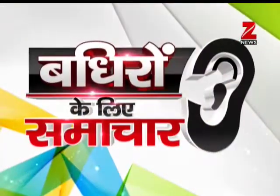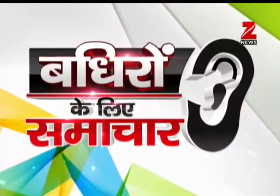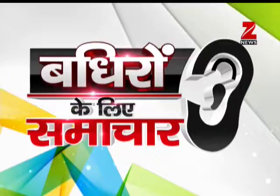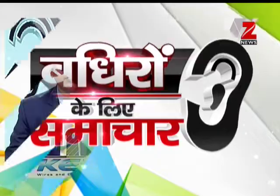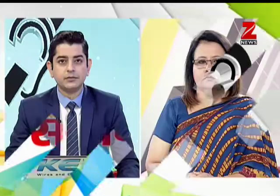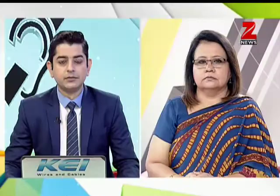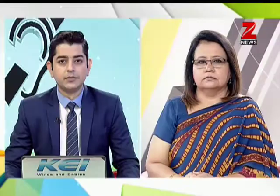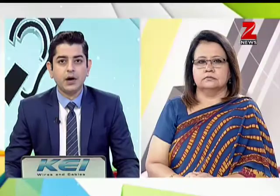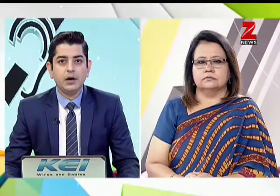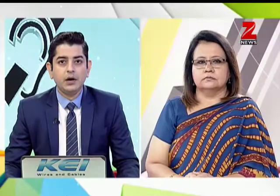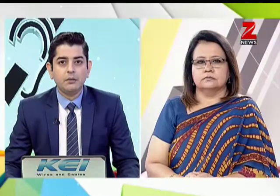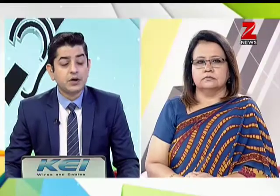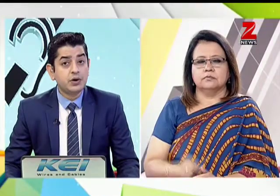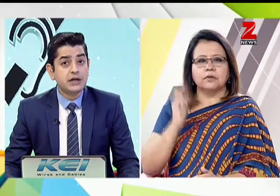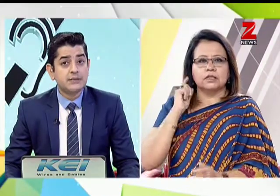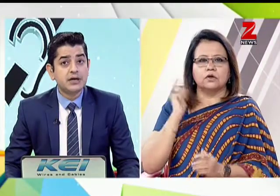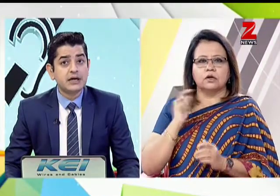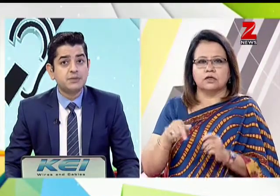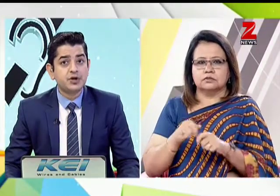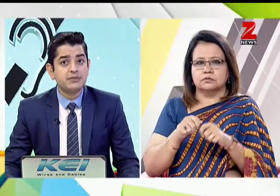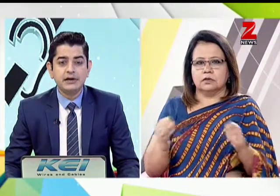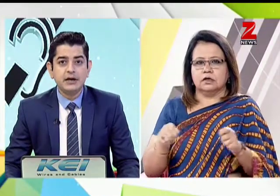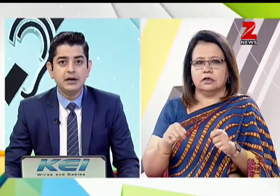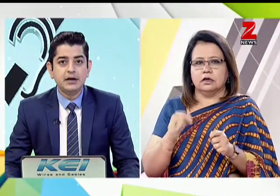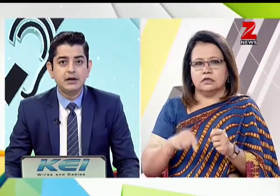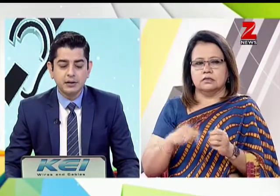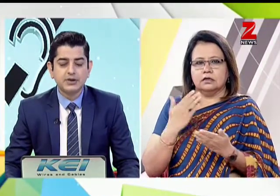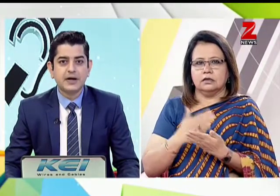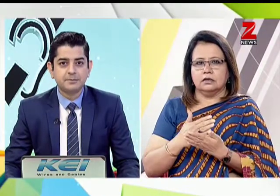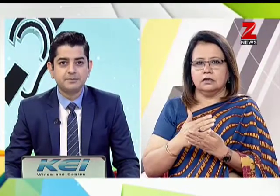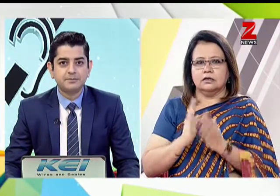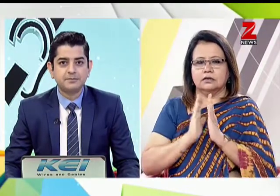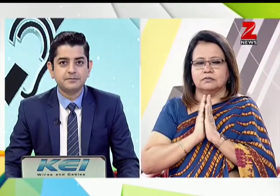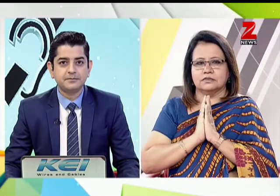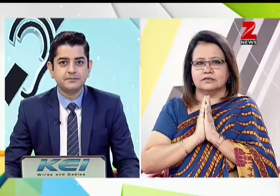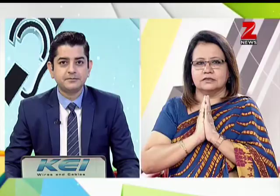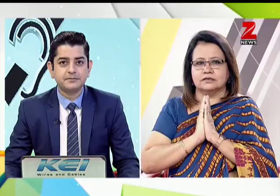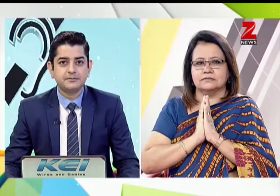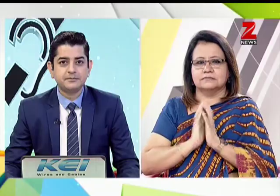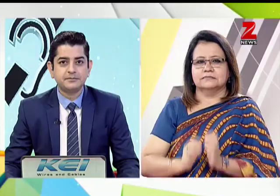बधिरों के लिए समाचार के इस बुलेटिन में इतना ही। नमस्कार।